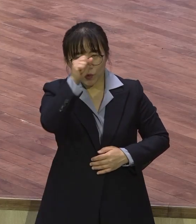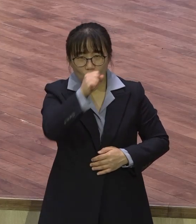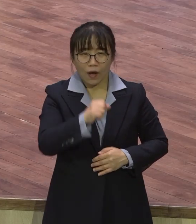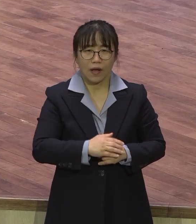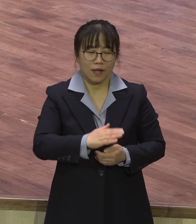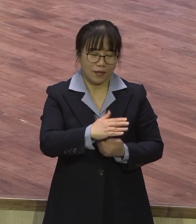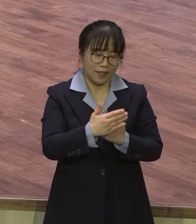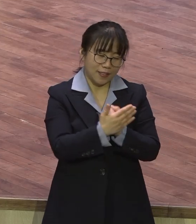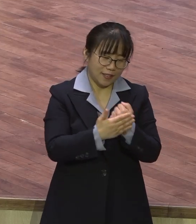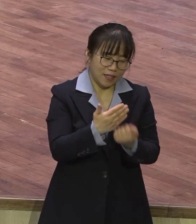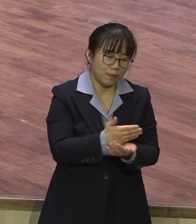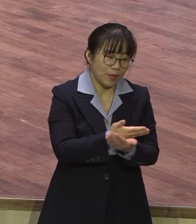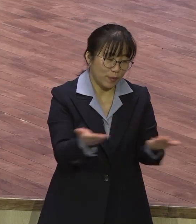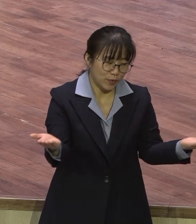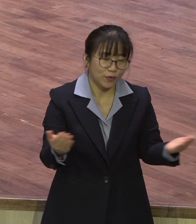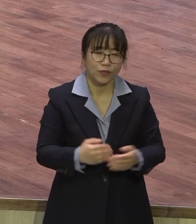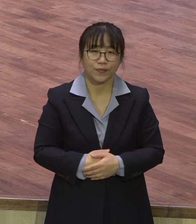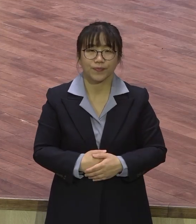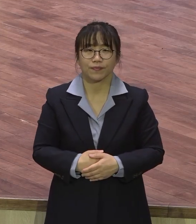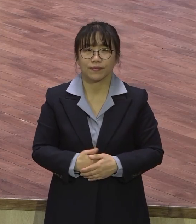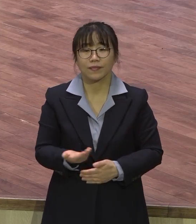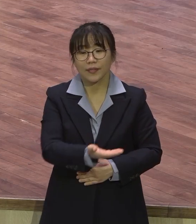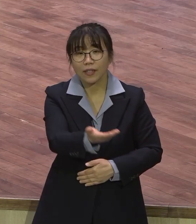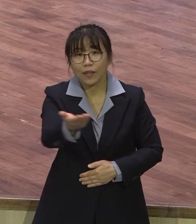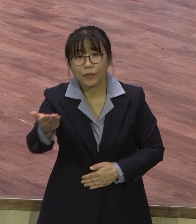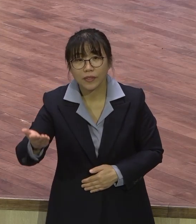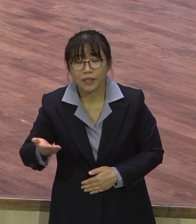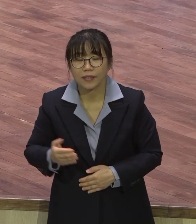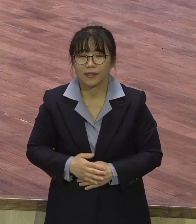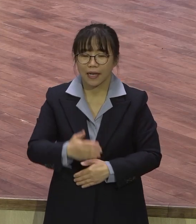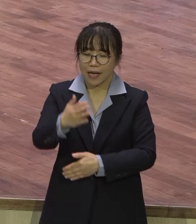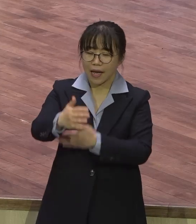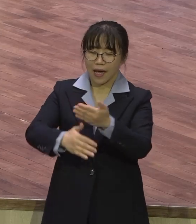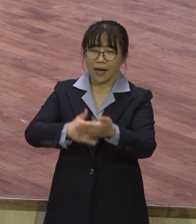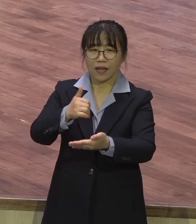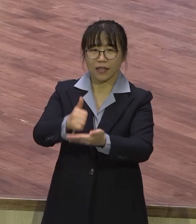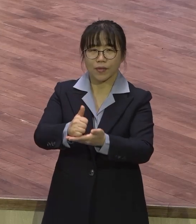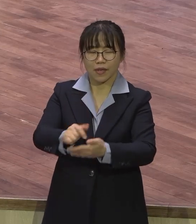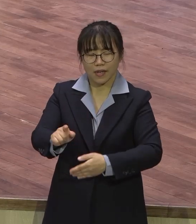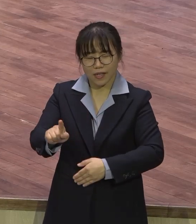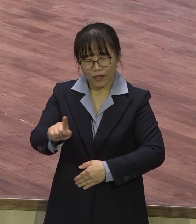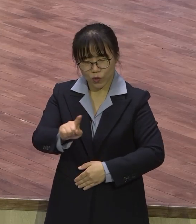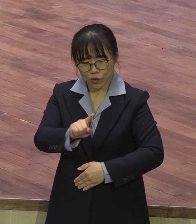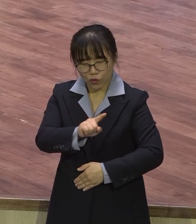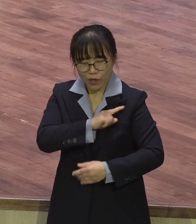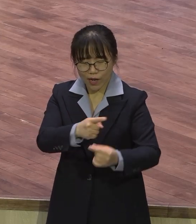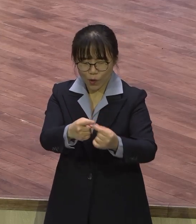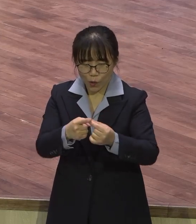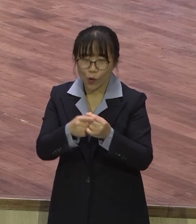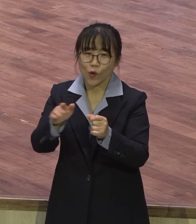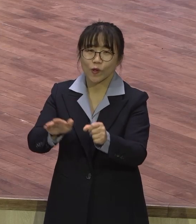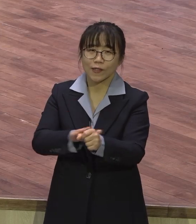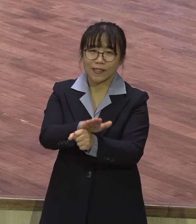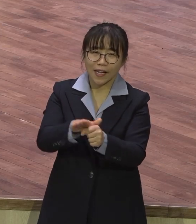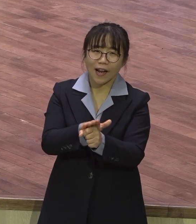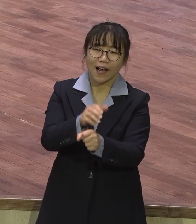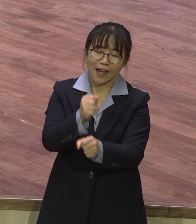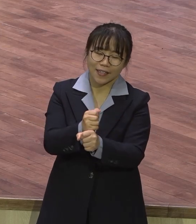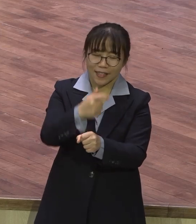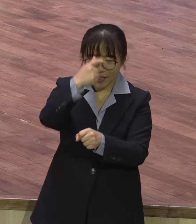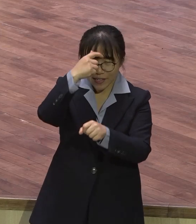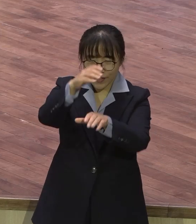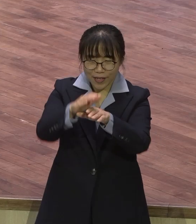영계 모든 성도들 하나님을 최고로 사랑하는 그런 예배자 되기 바랍니다